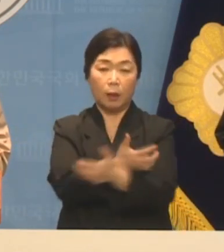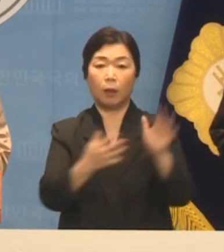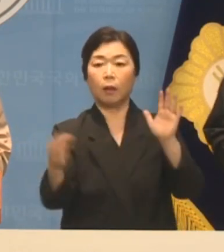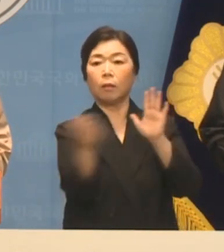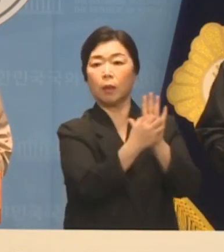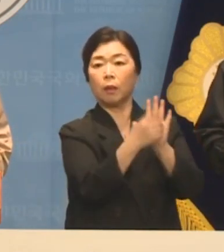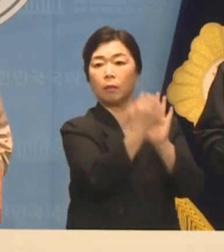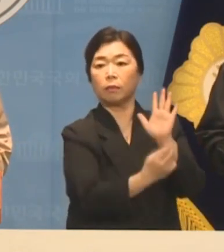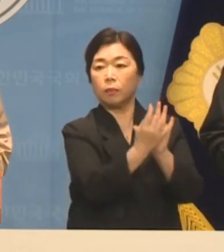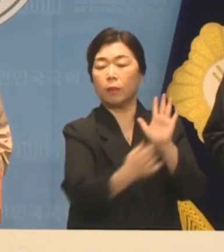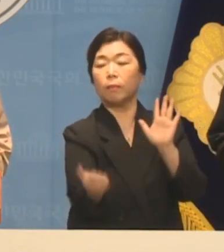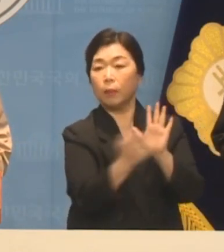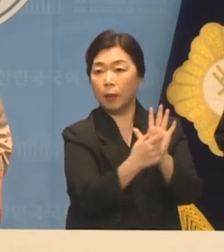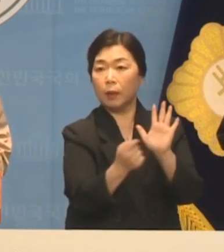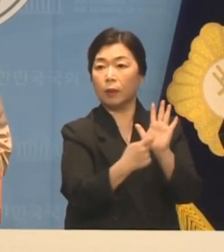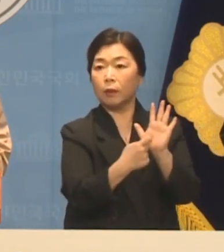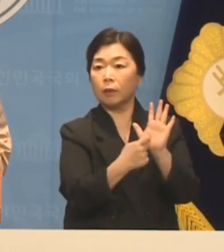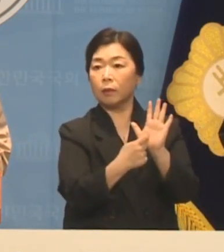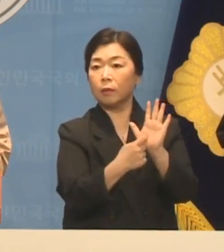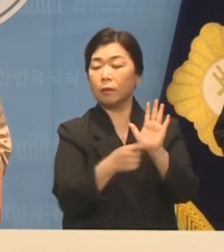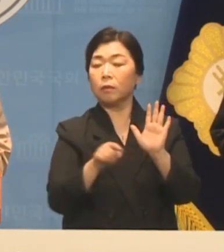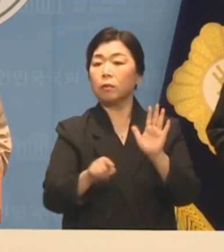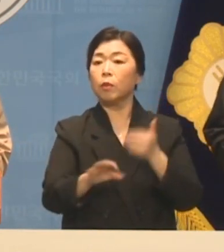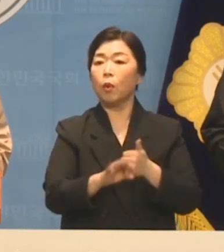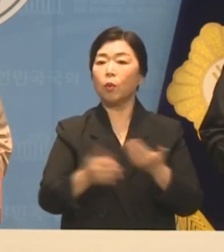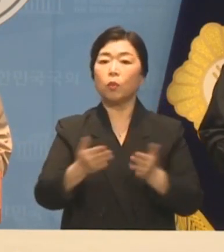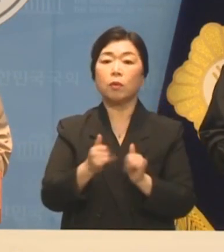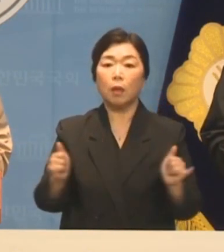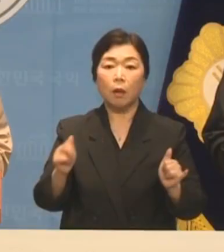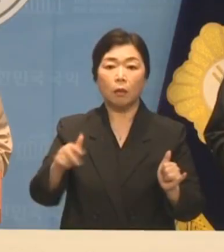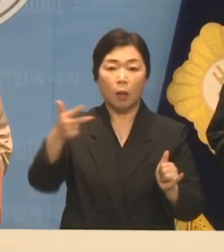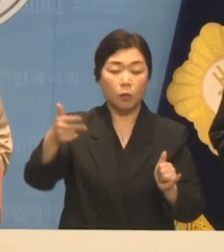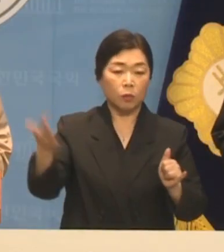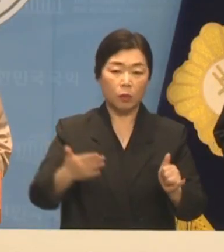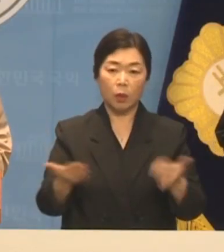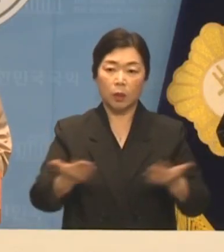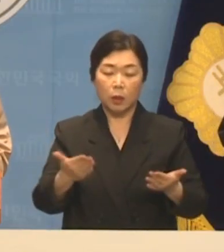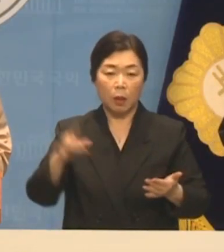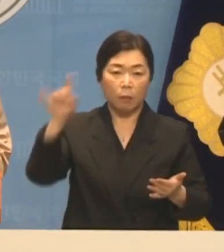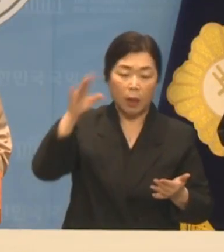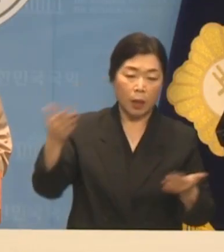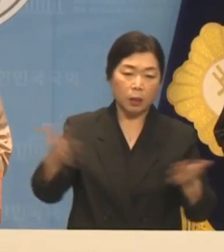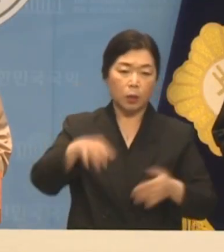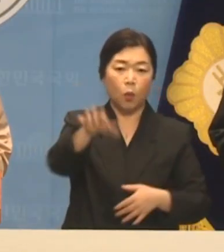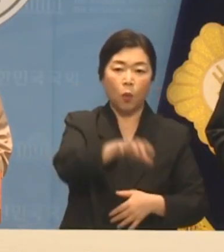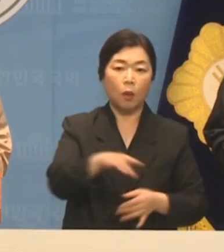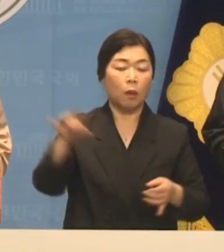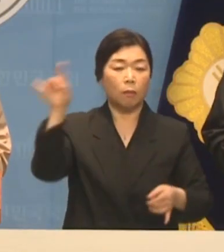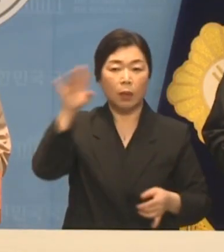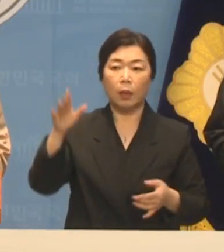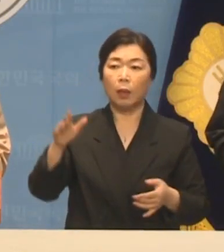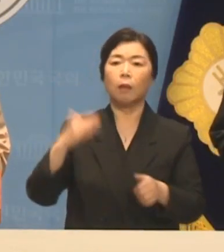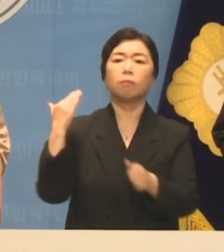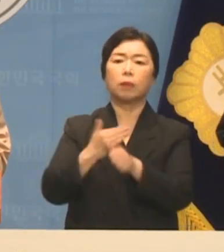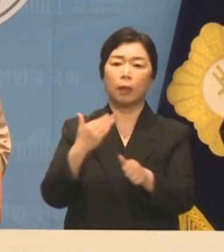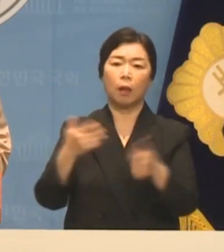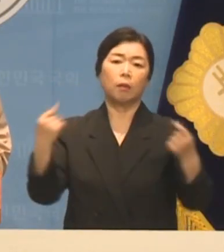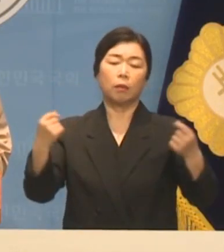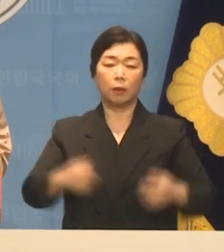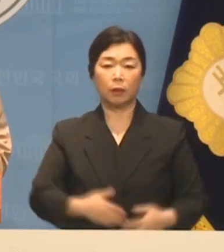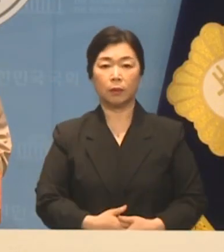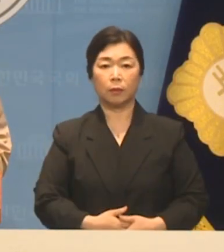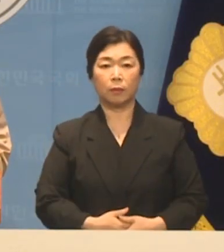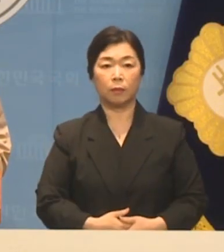되면 해당 택배 노동자들은 다음 주부터 구역을 빼앗기고 해고 상태에 처하게 된다.